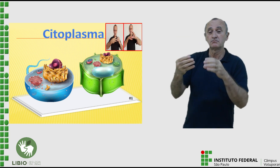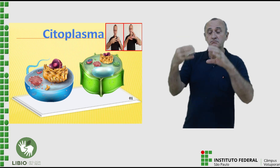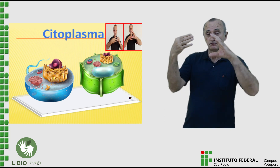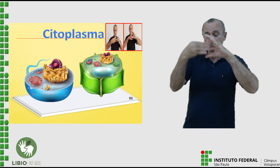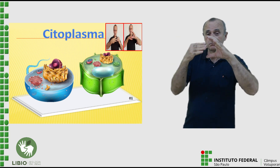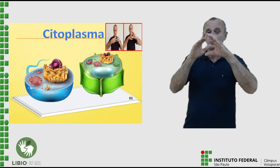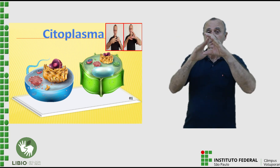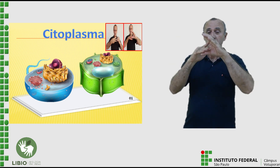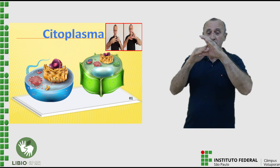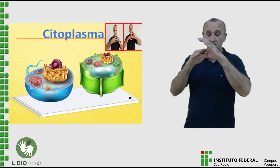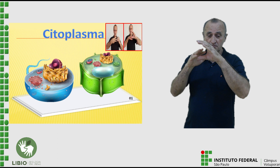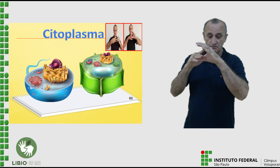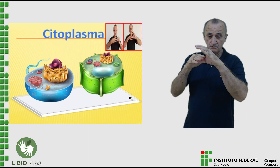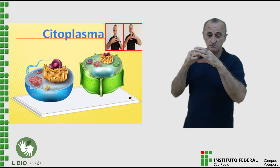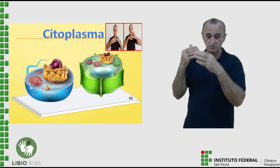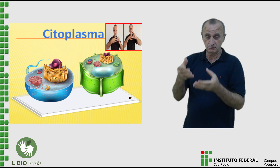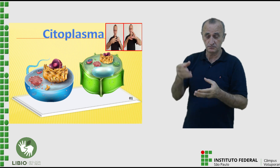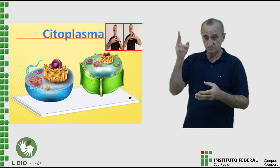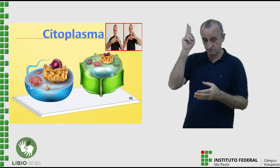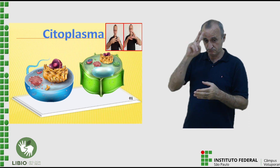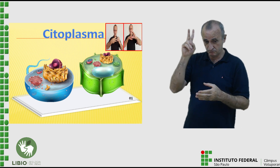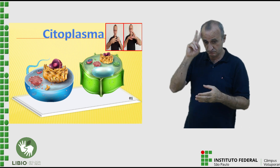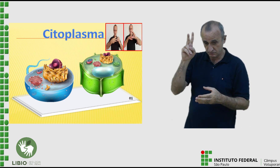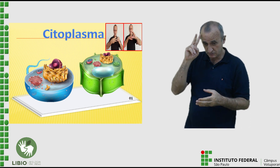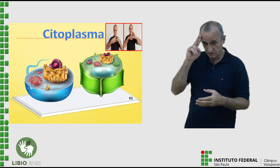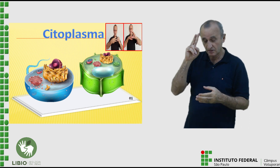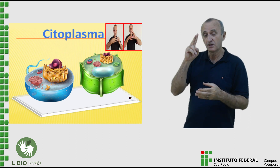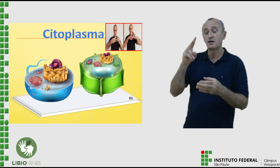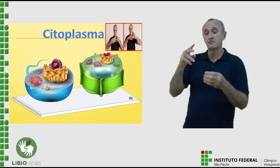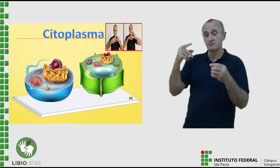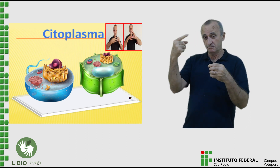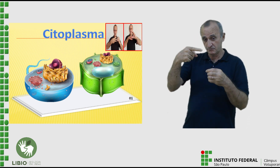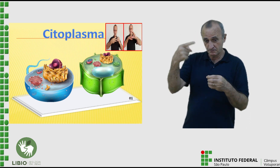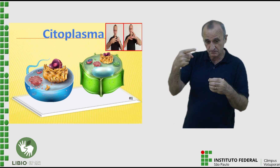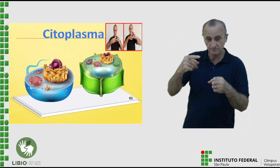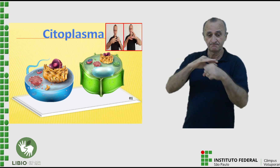membrana plasmática e agora o citoplasma. Lembram?